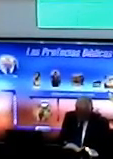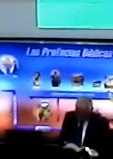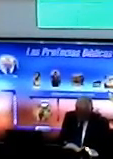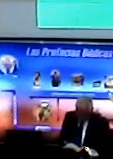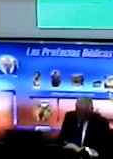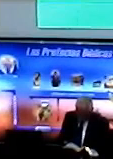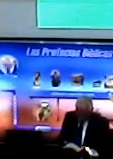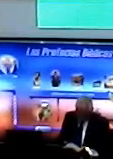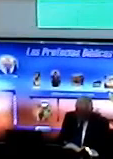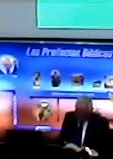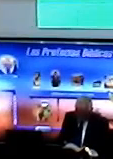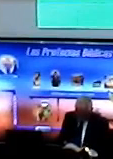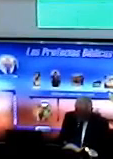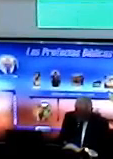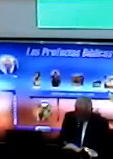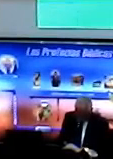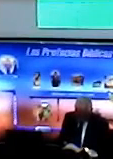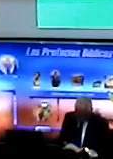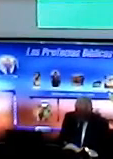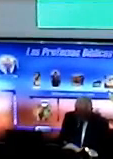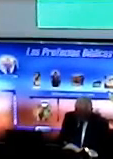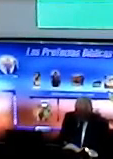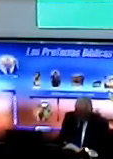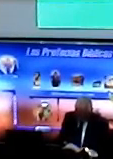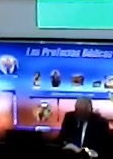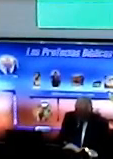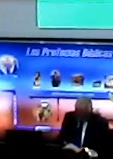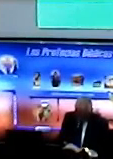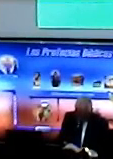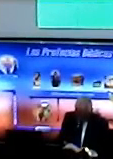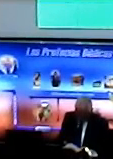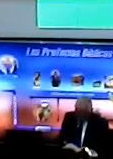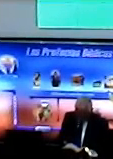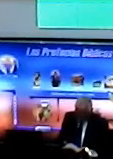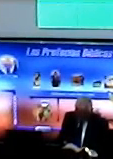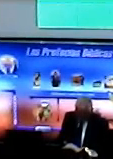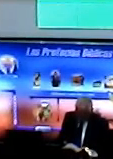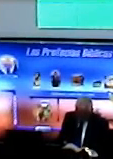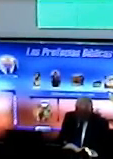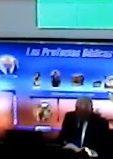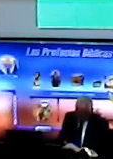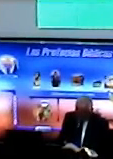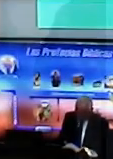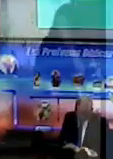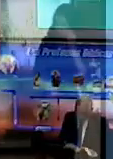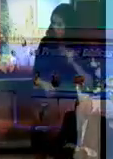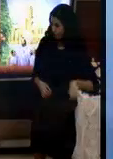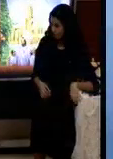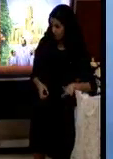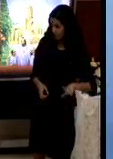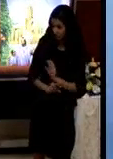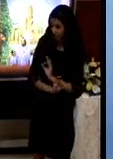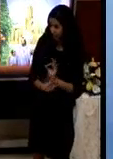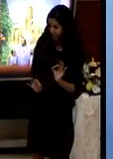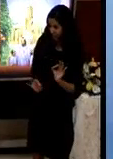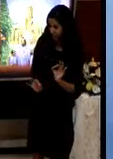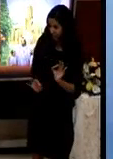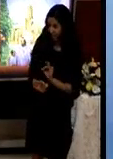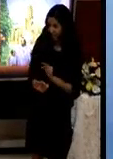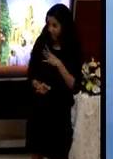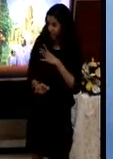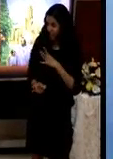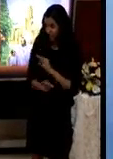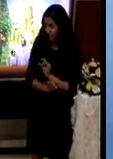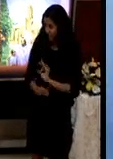menos, y lo medían por gomer. Y no sobró al que había recogido mucho, ni